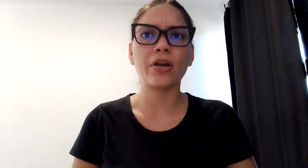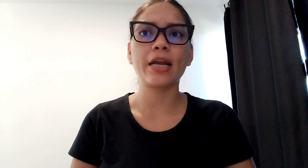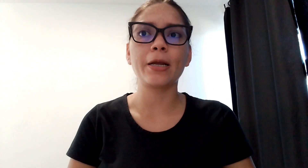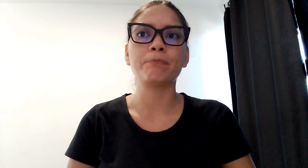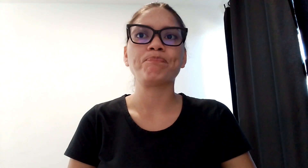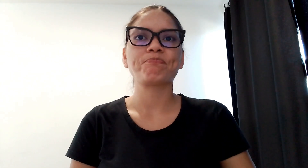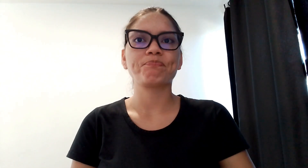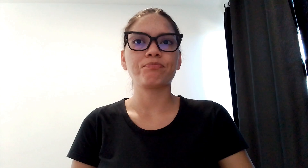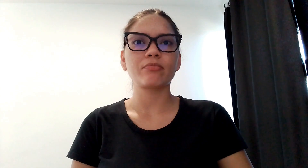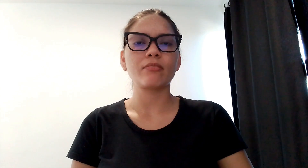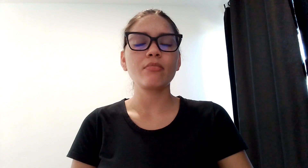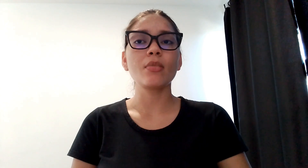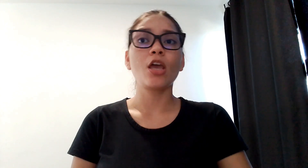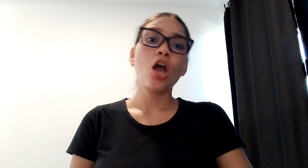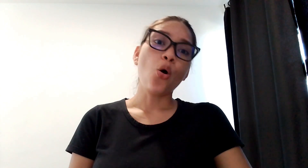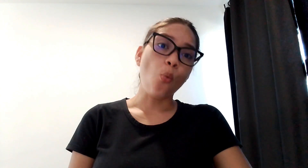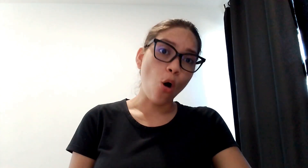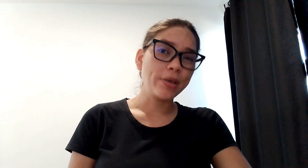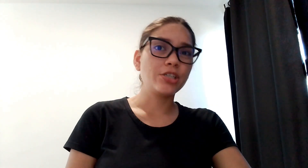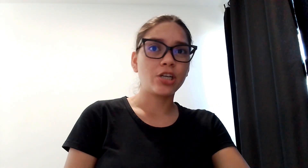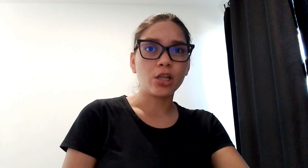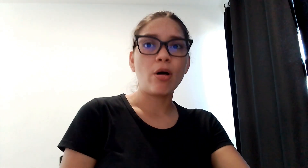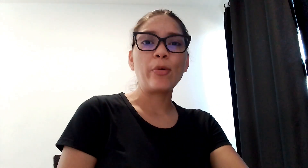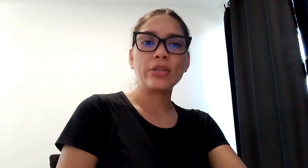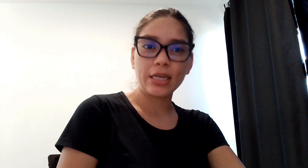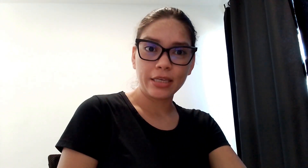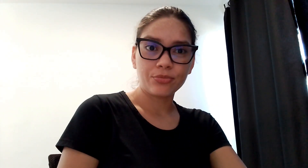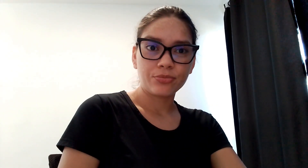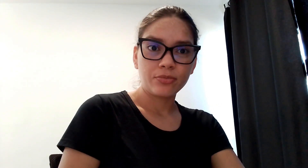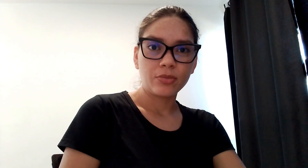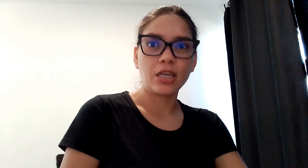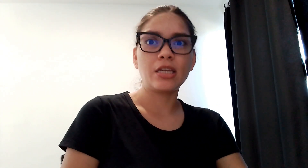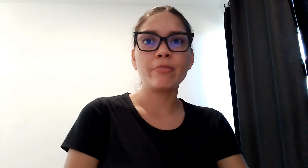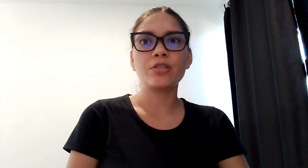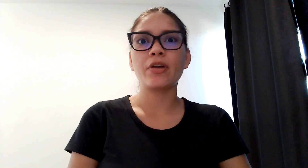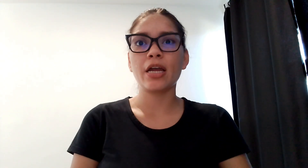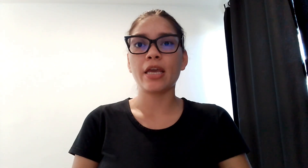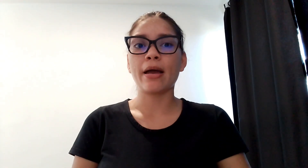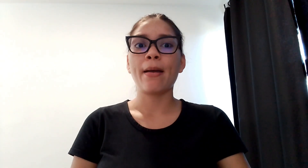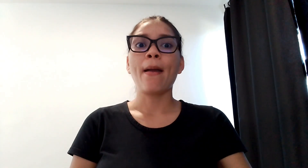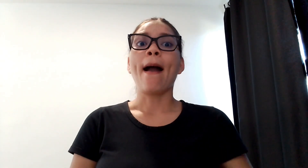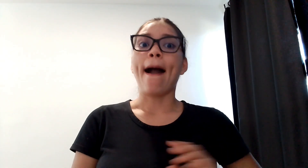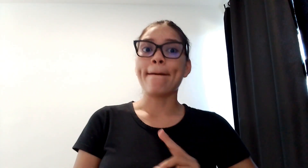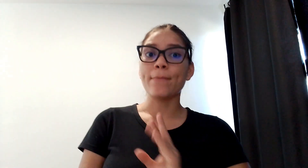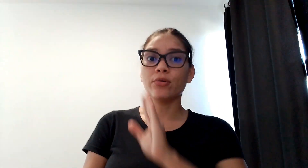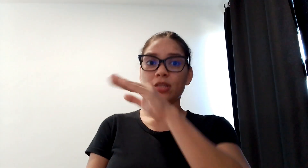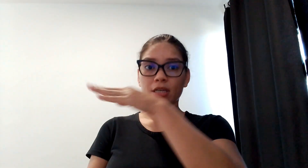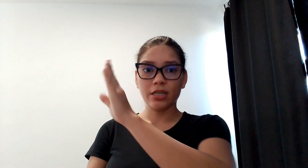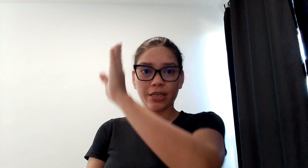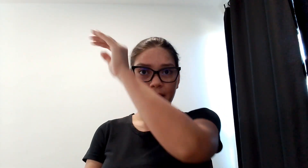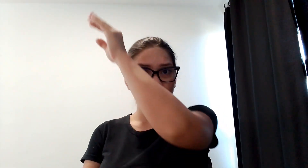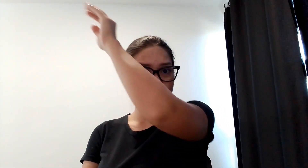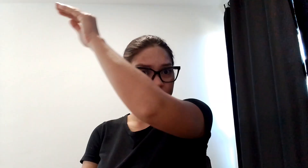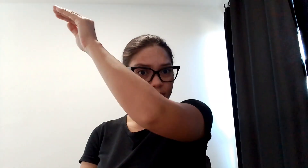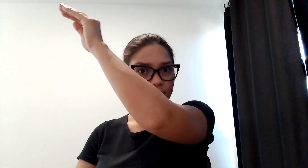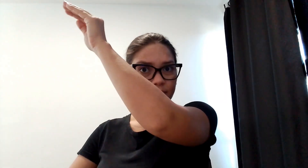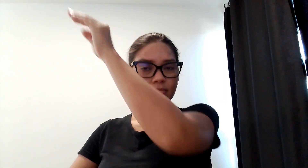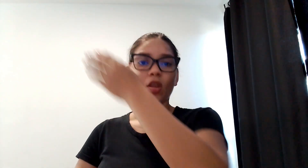Ficaria: o homem escalou a montanha. Em Libras ficaria: a montanha,